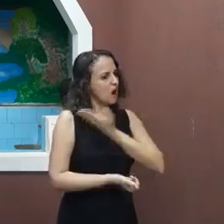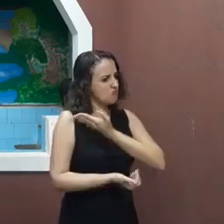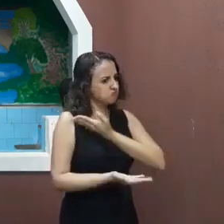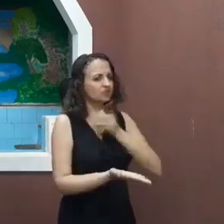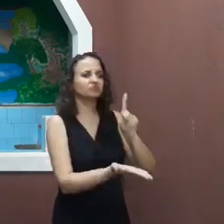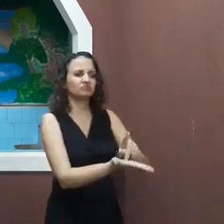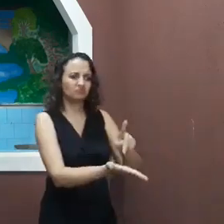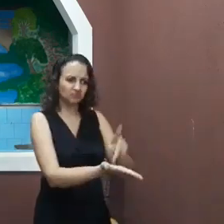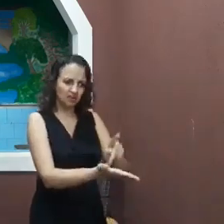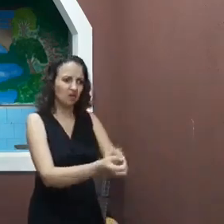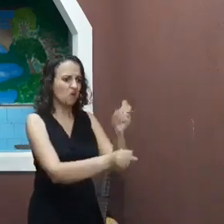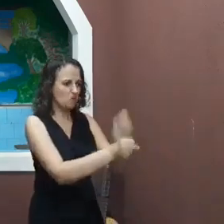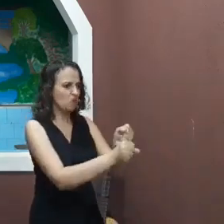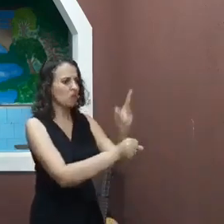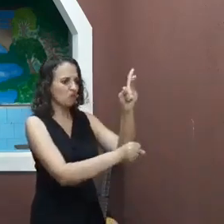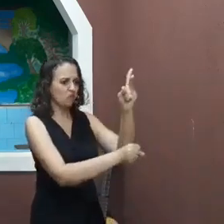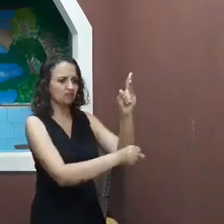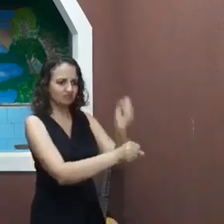magnífica.